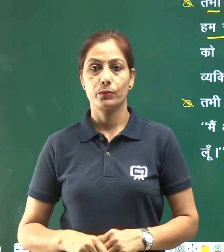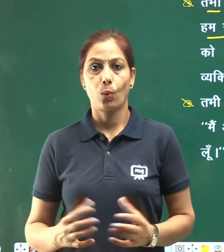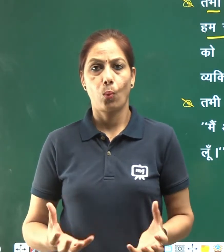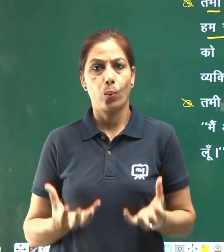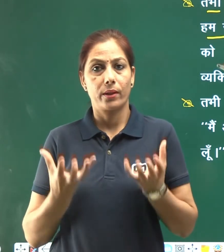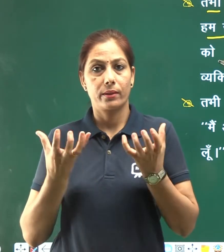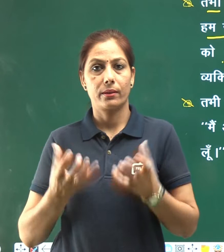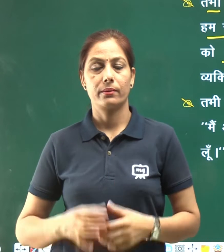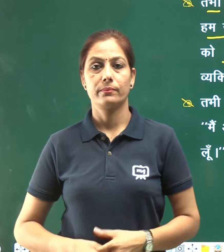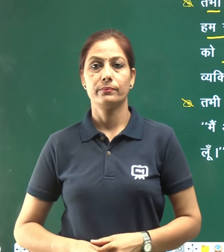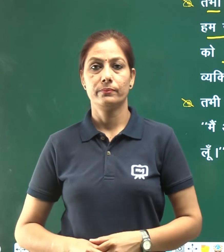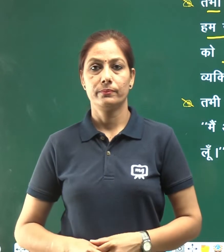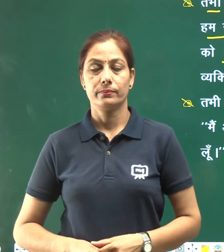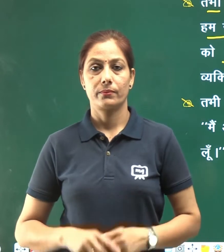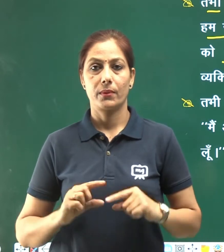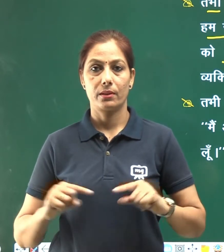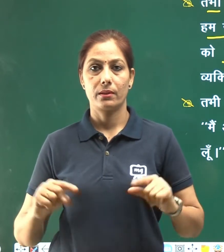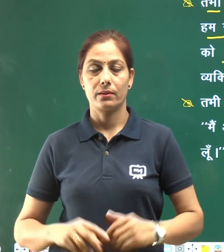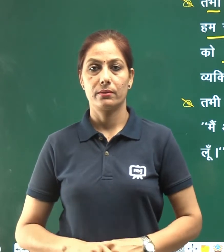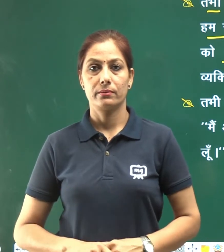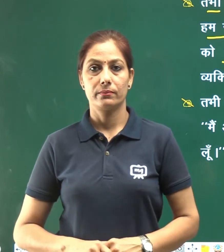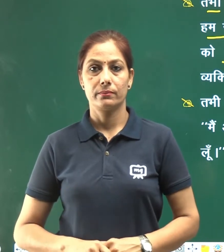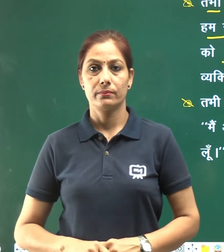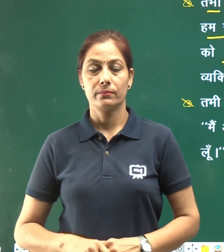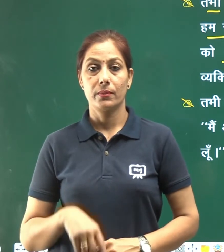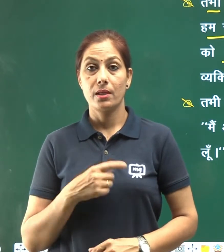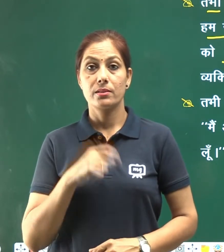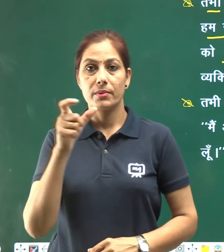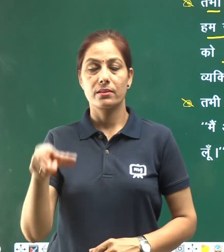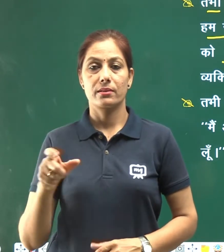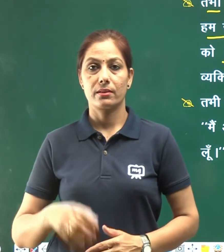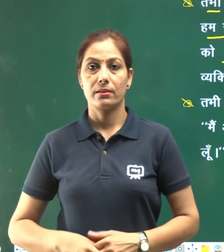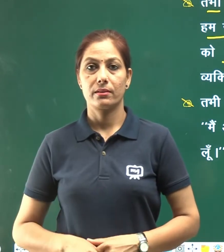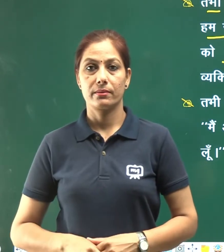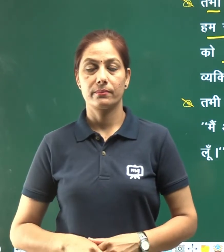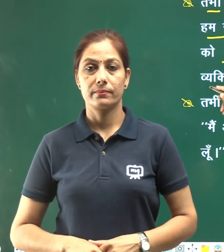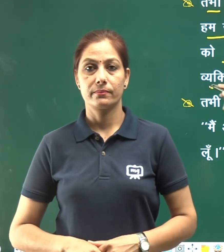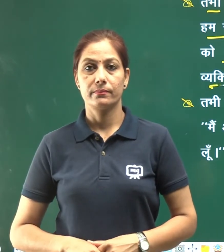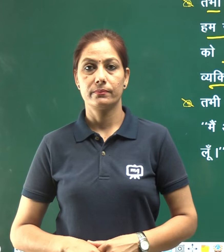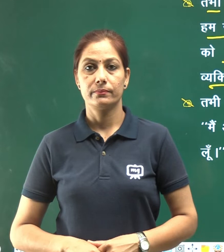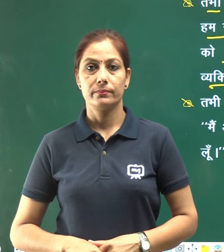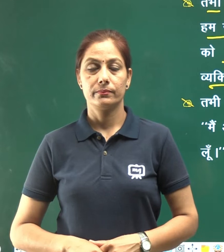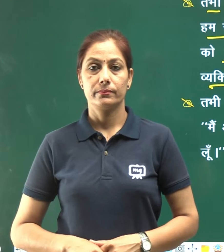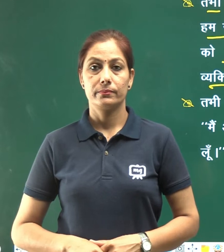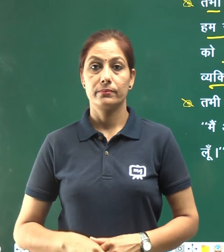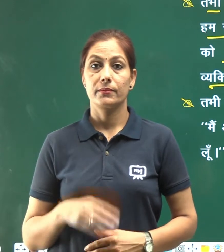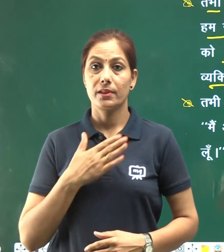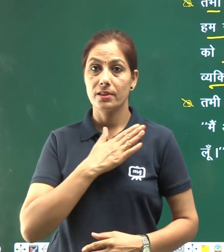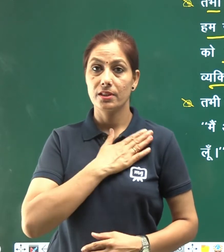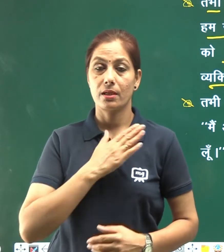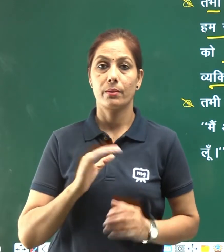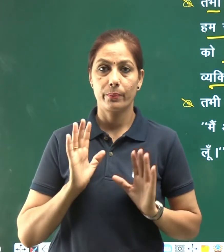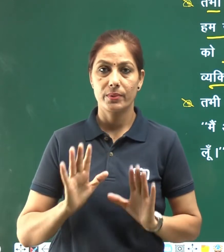उठाते हैं तथा इस व्यक्ति की जान बचाते हैं।